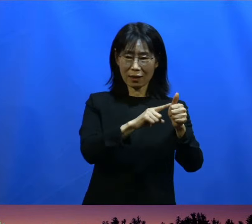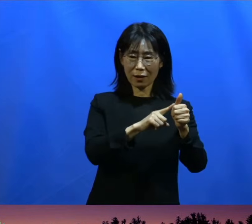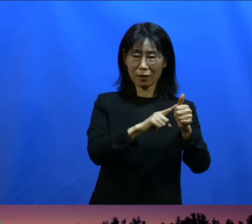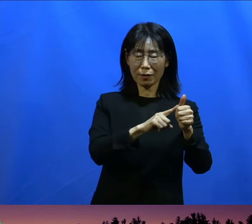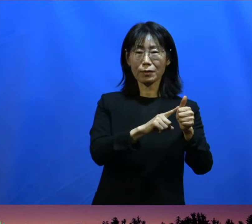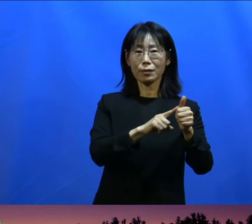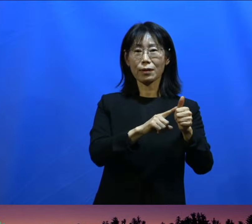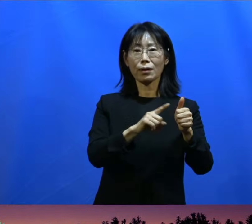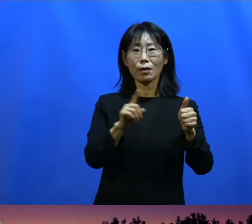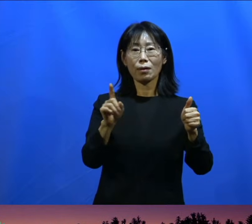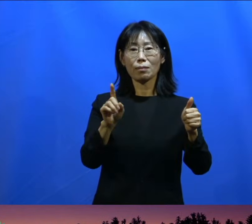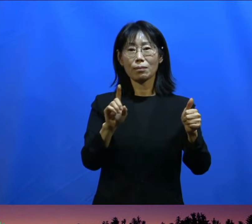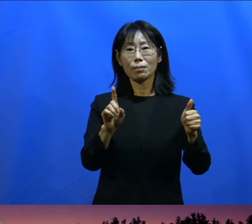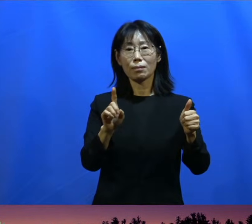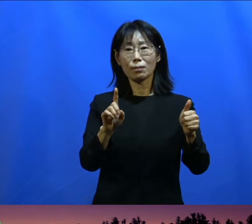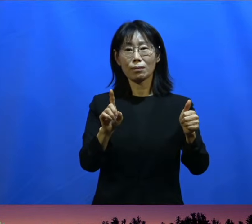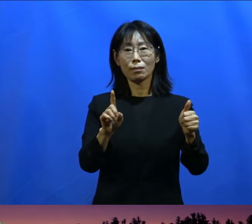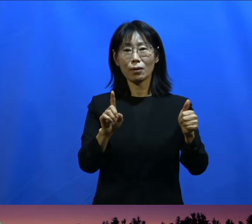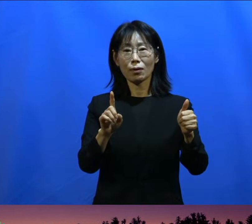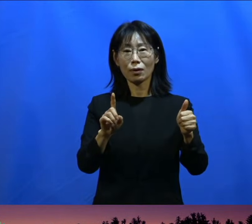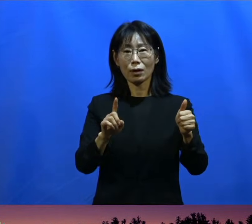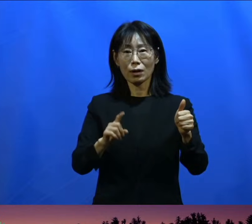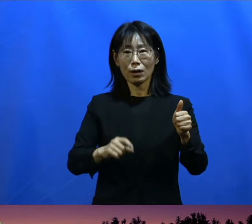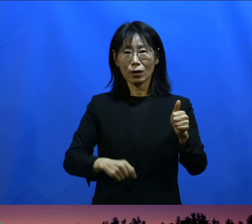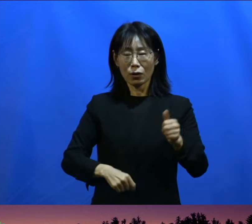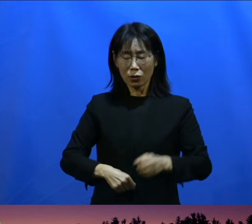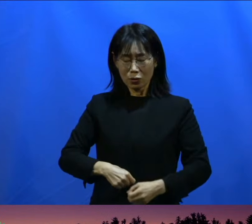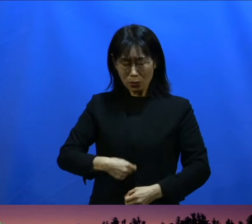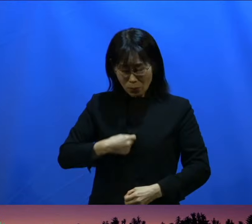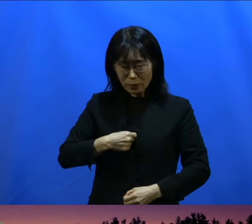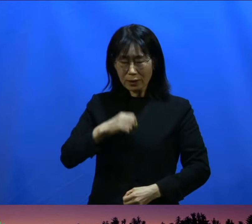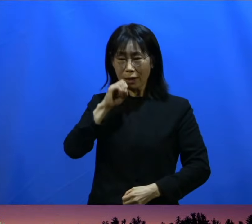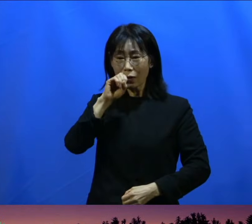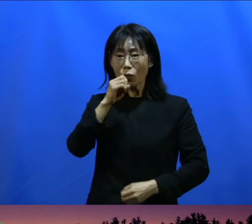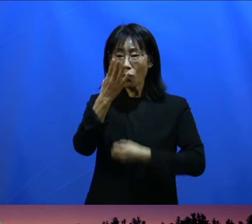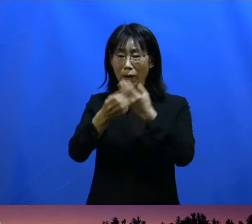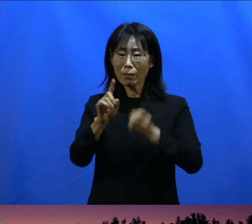그래요. 그게 솔직한 그의 고백입니다.